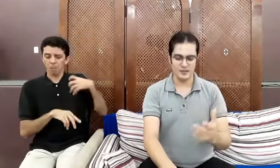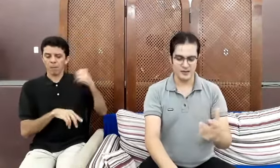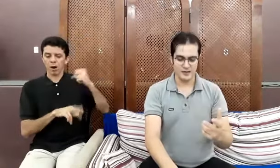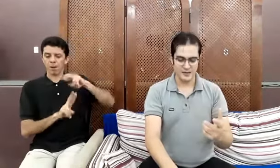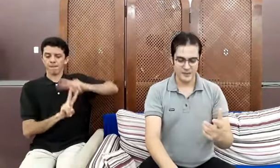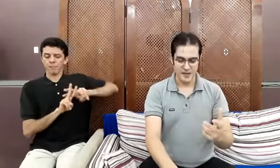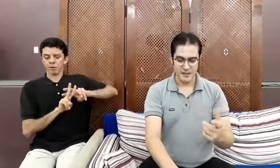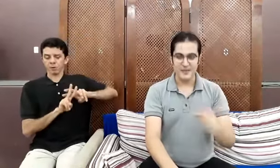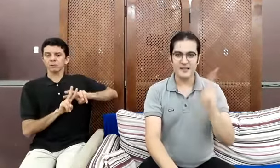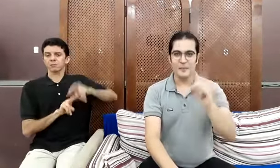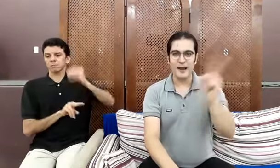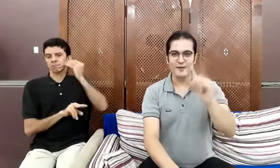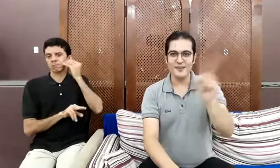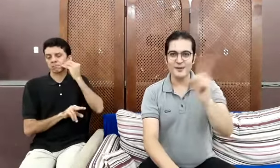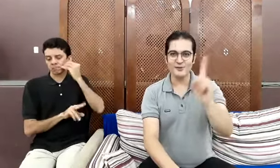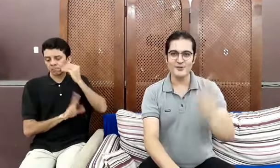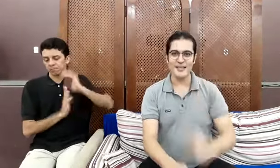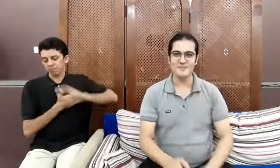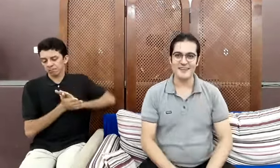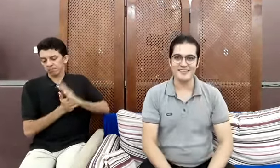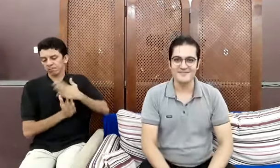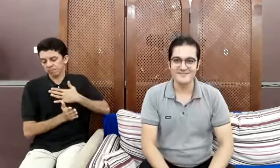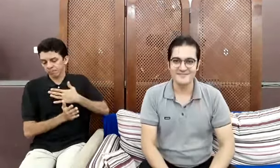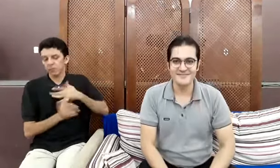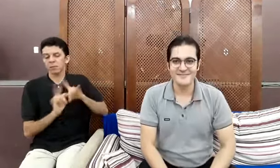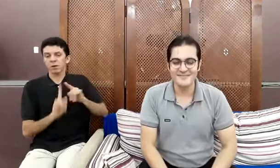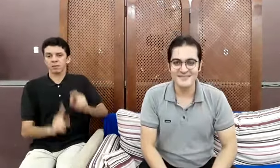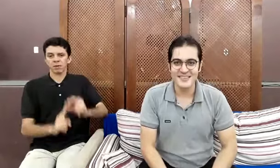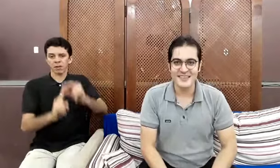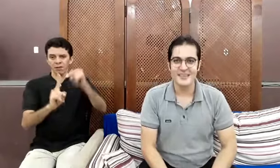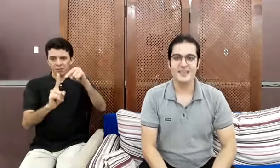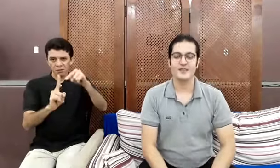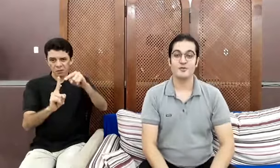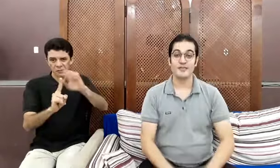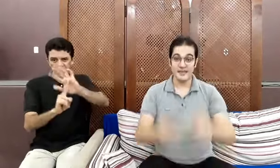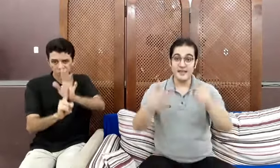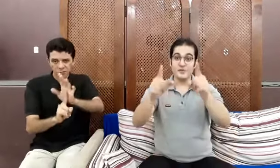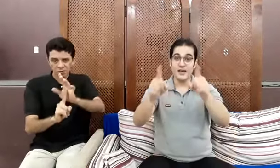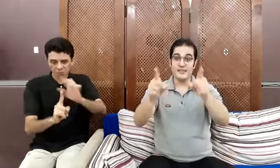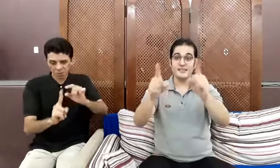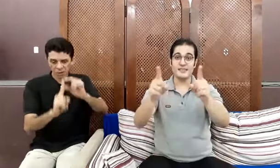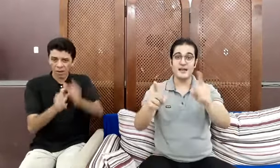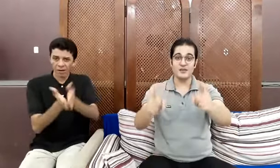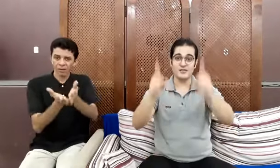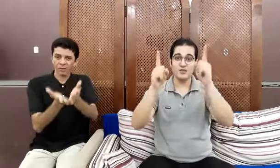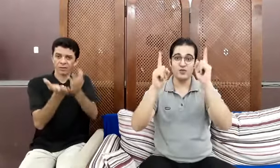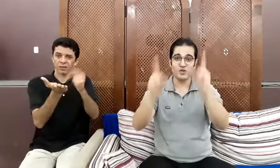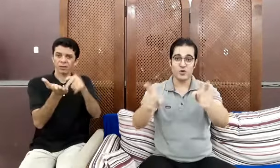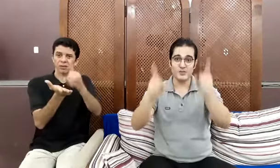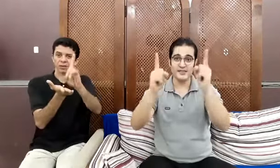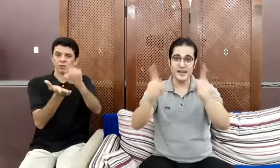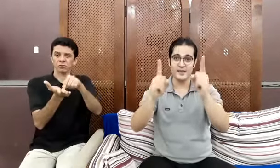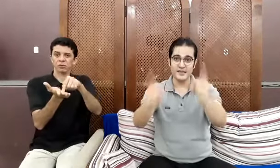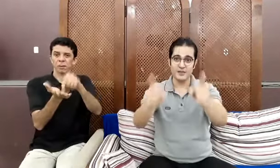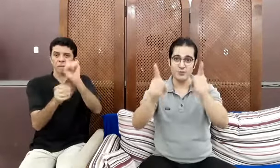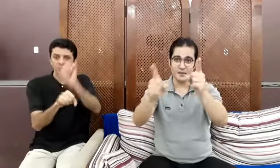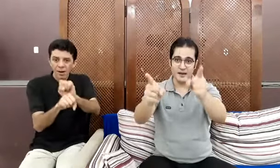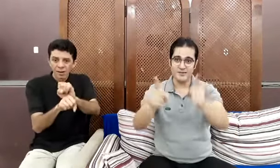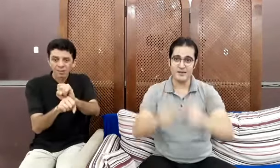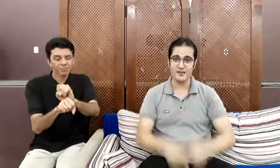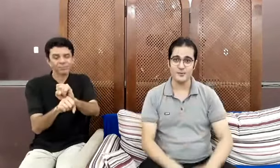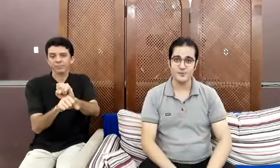destruir, mas a palavra de Deus não está presa. Você está aí na sua casa sentado, mas você não deixou de ser alimentado